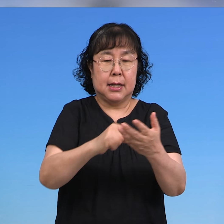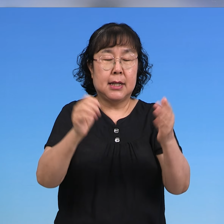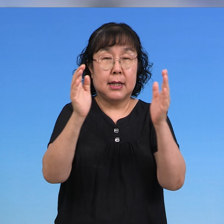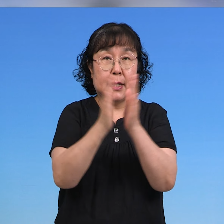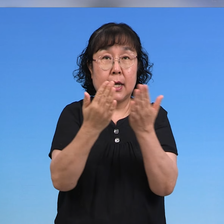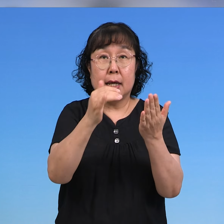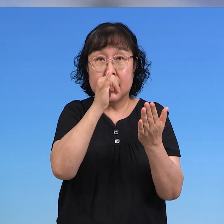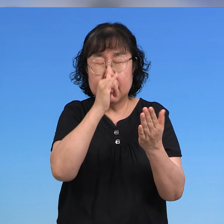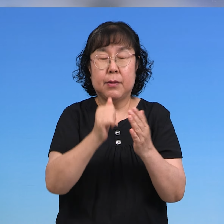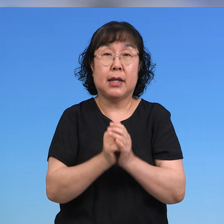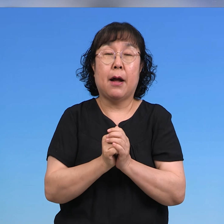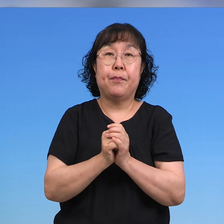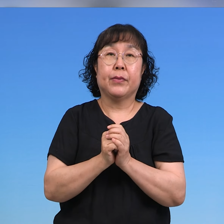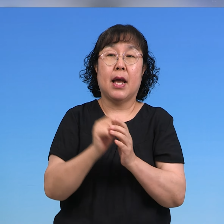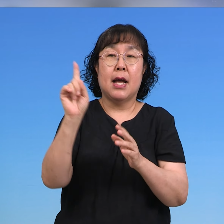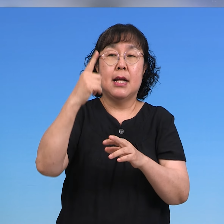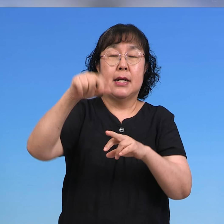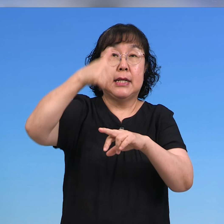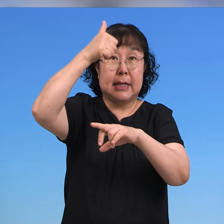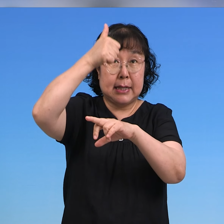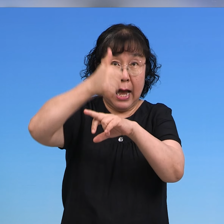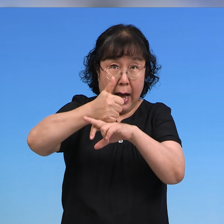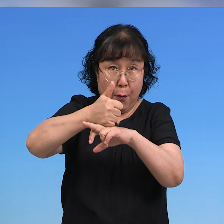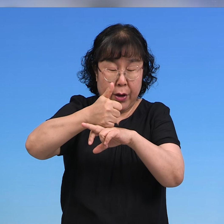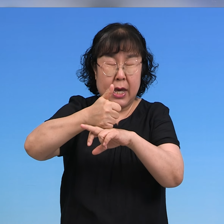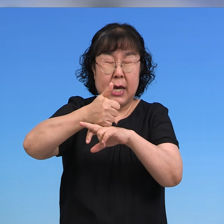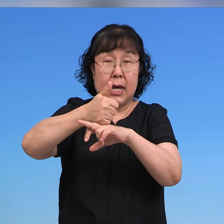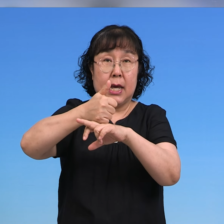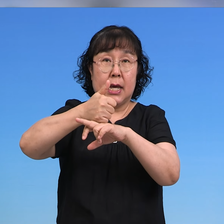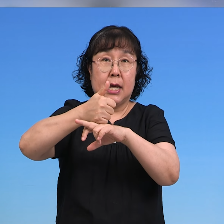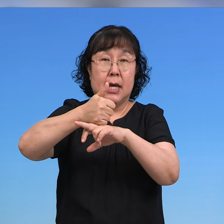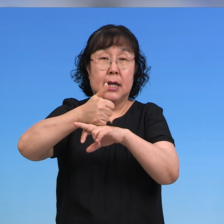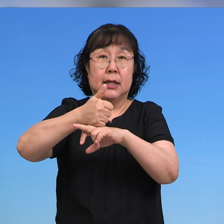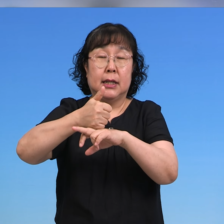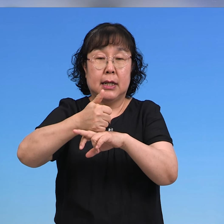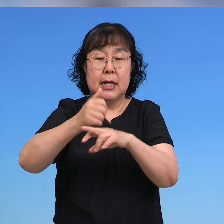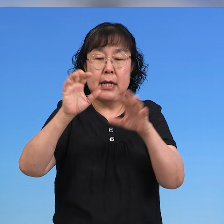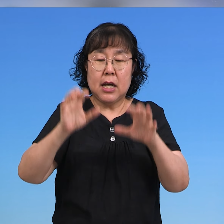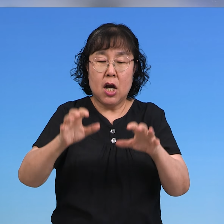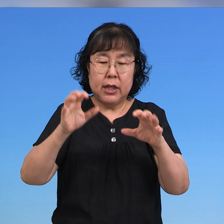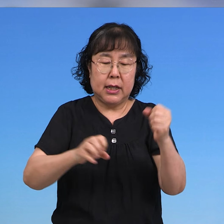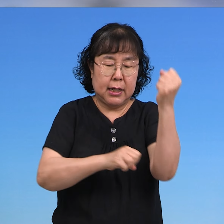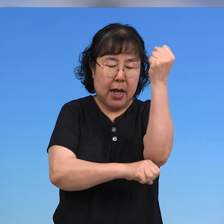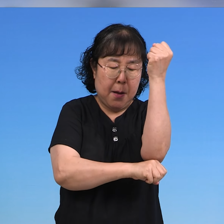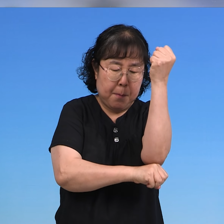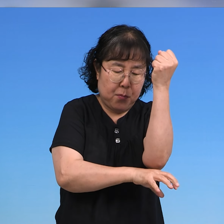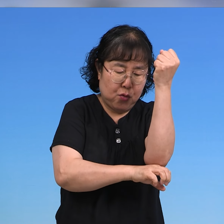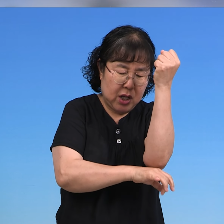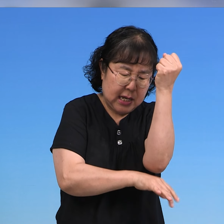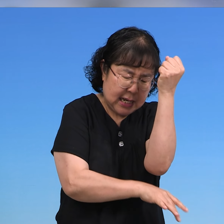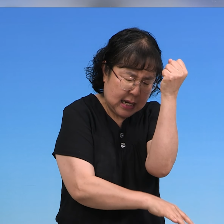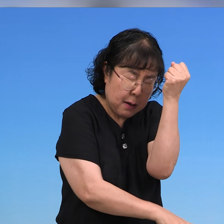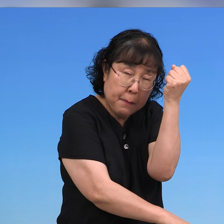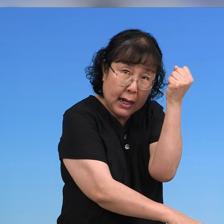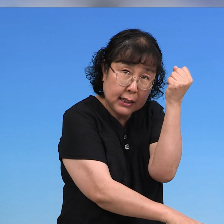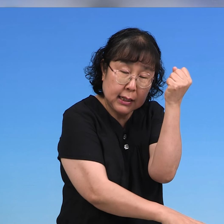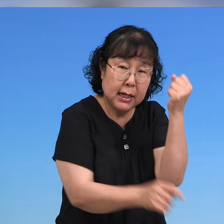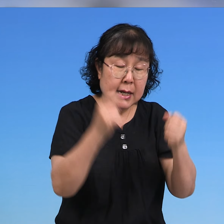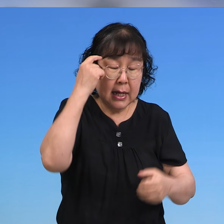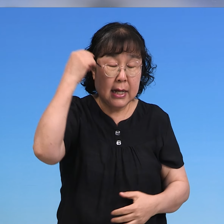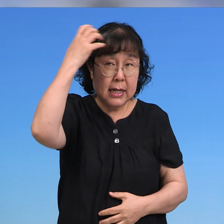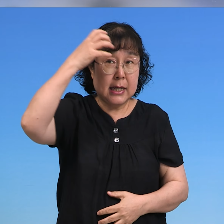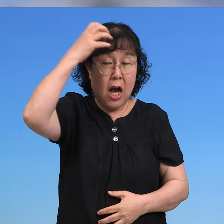있는데요. 저는 이 책에 나오는 한 대목을 지난 한 주 내내 묵상을 했습니다. 화면으로도